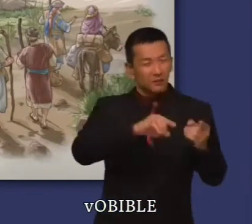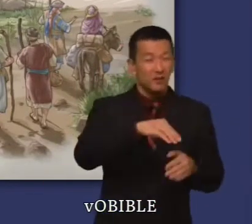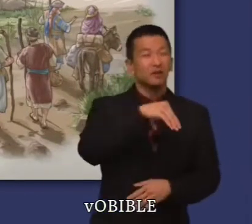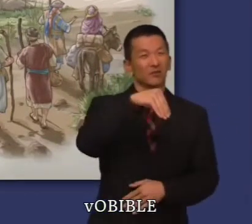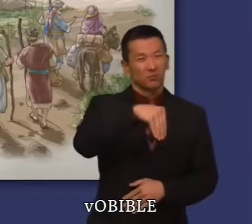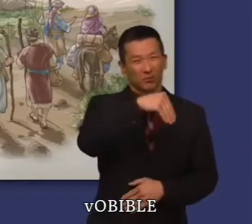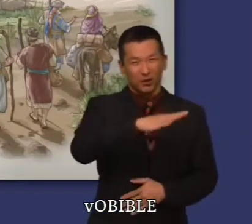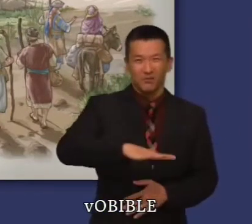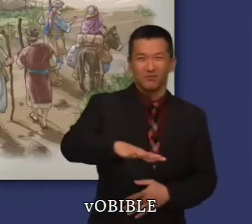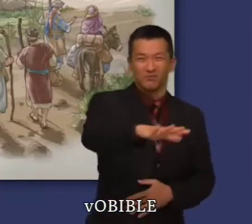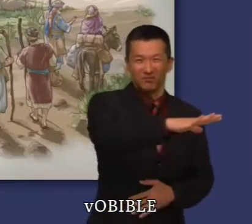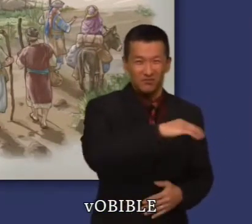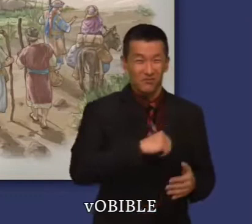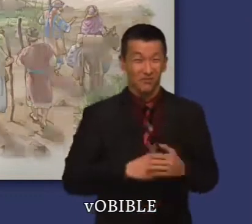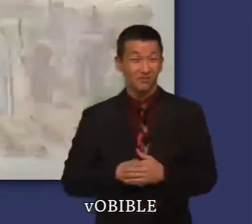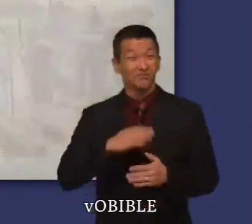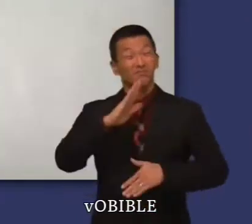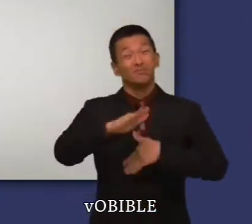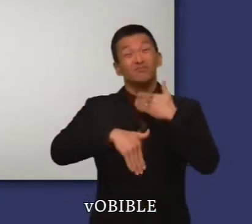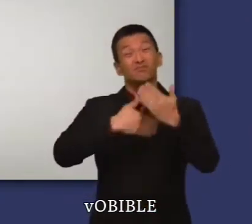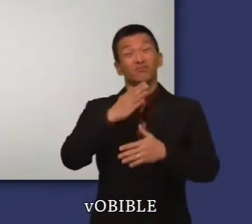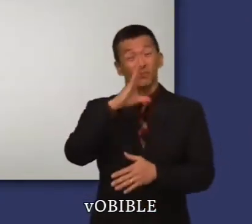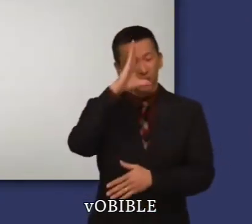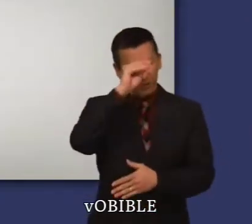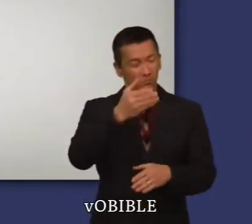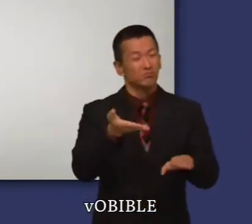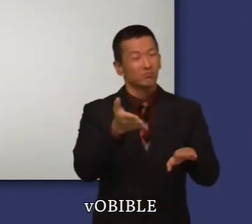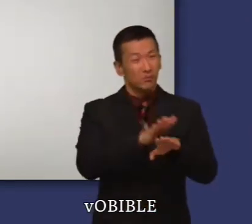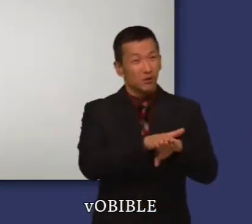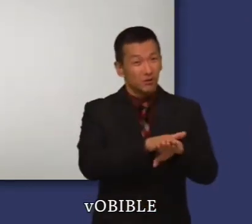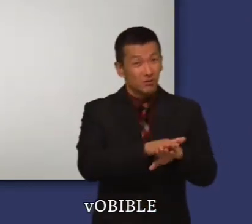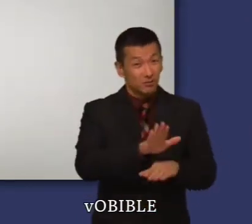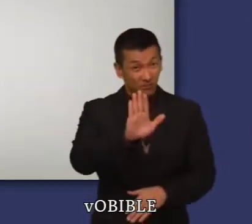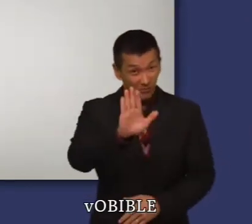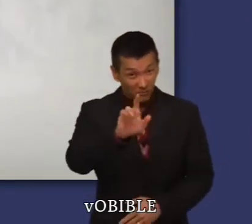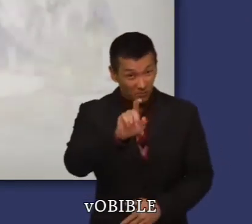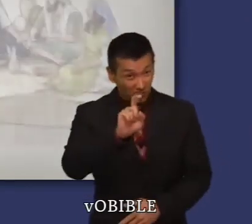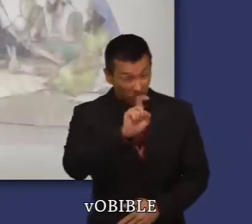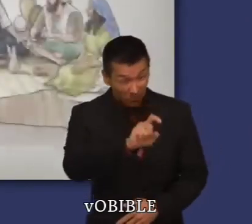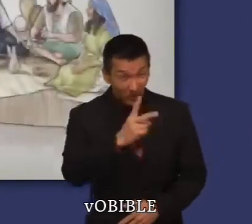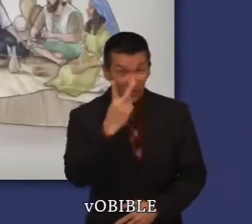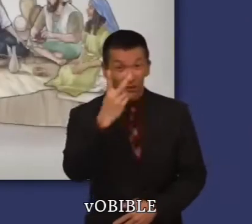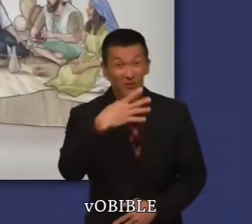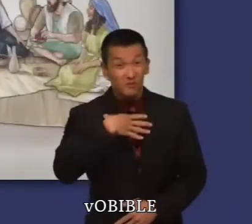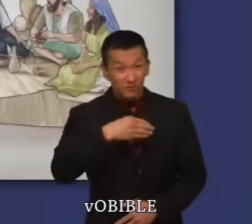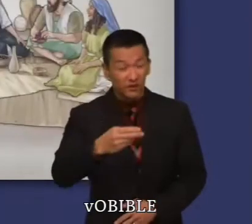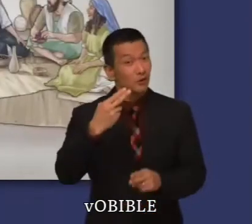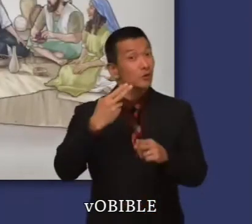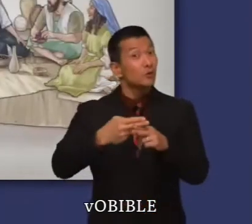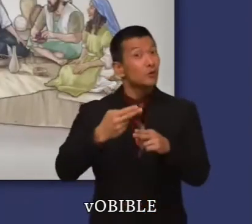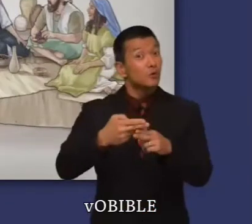Juges. Ce livre porte le nom d'une de ses héroïnes, Ruth la Moabite. Les autres